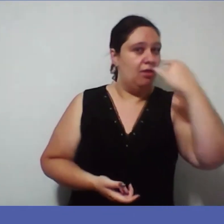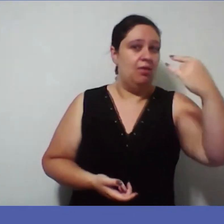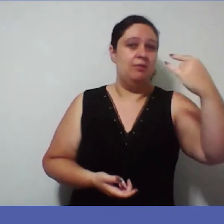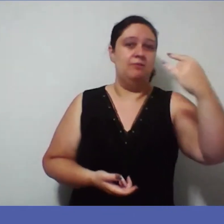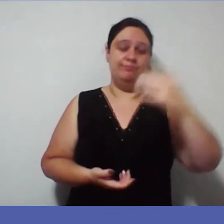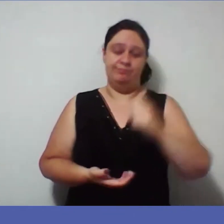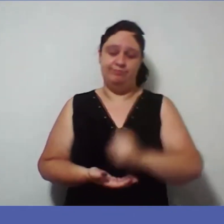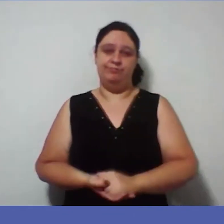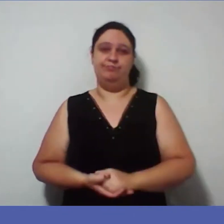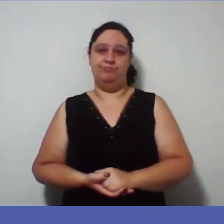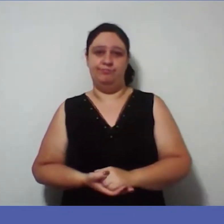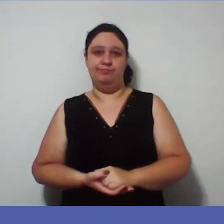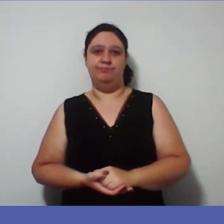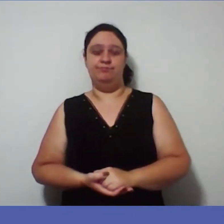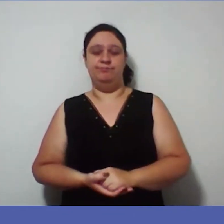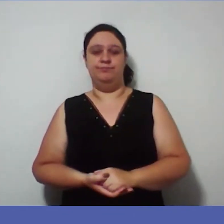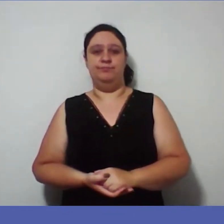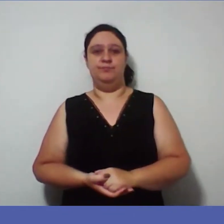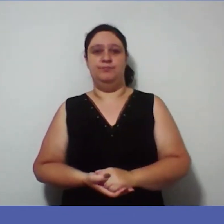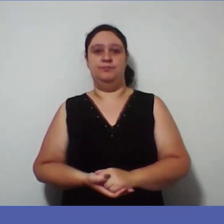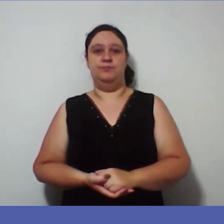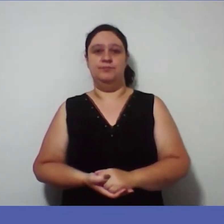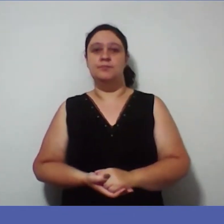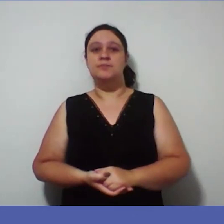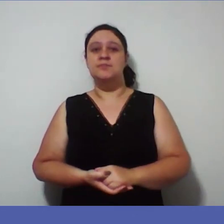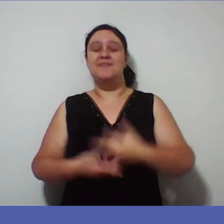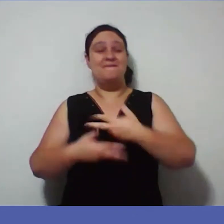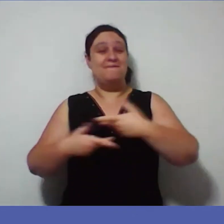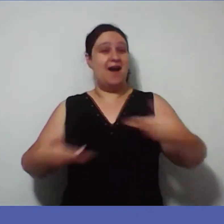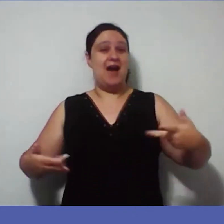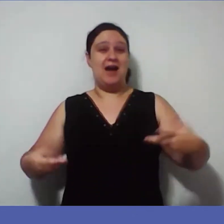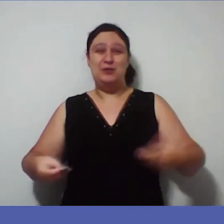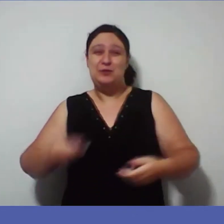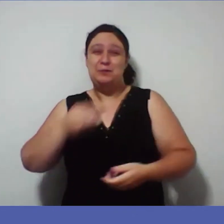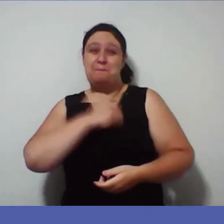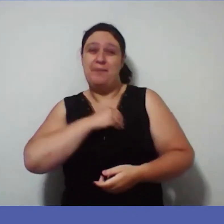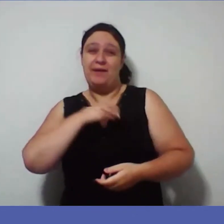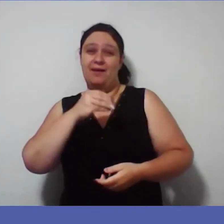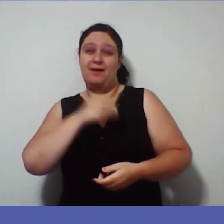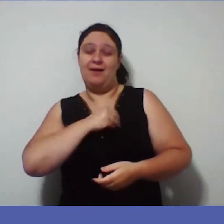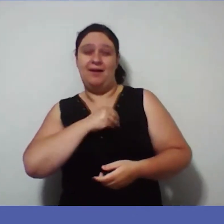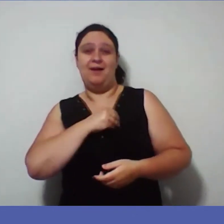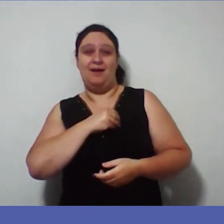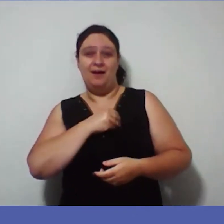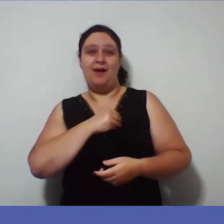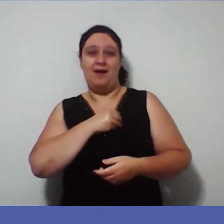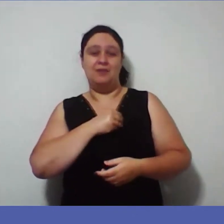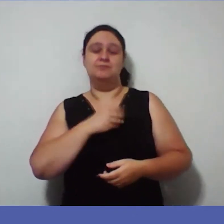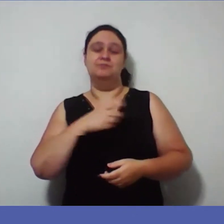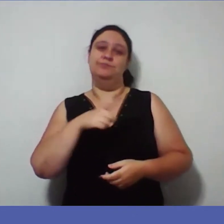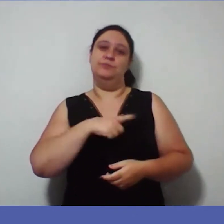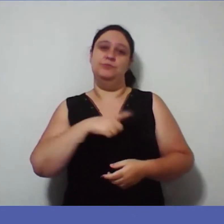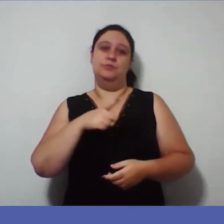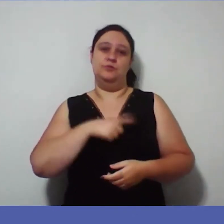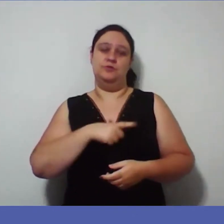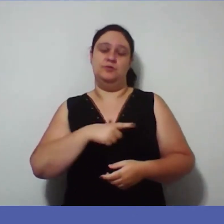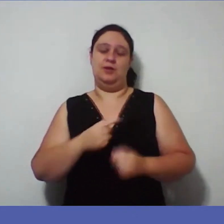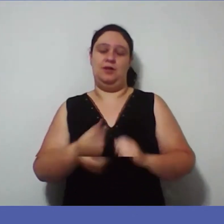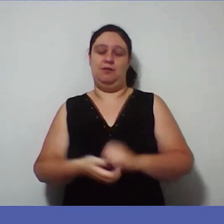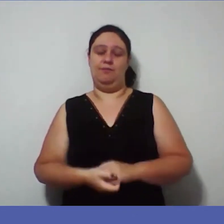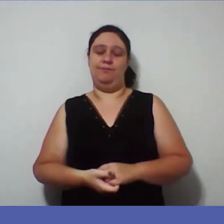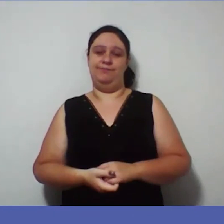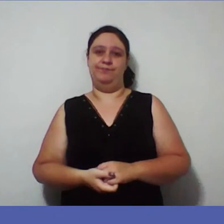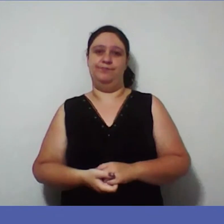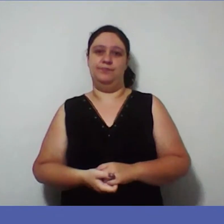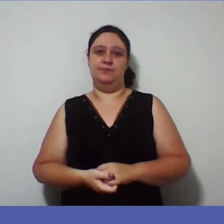em muitas concupiscências insensatas e perniciosas, as